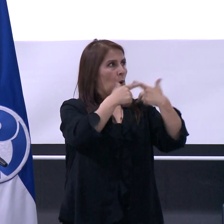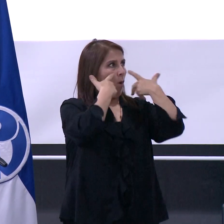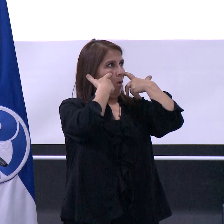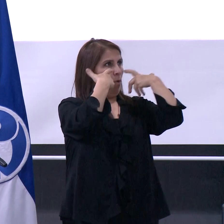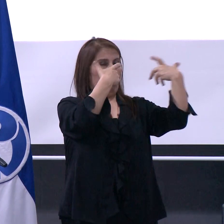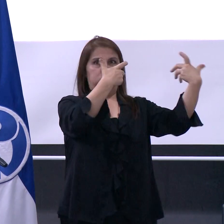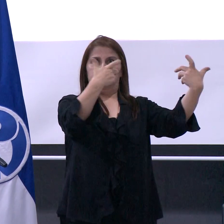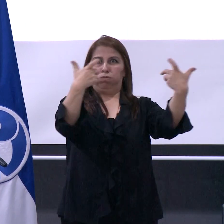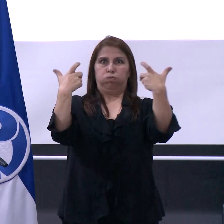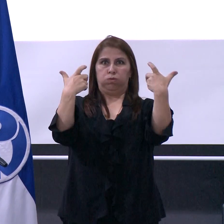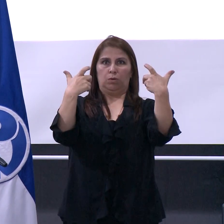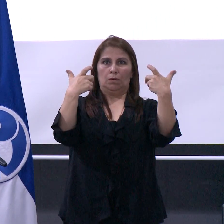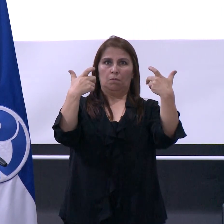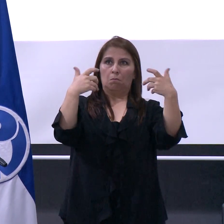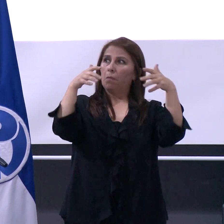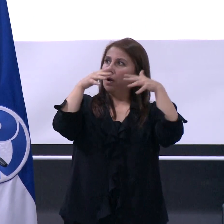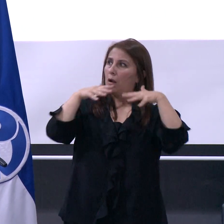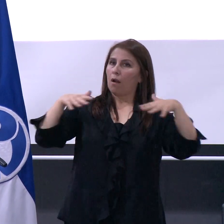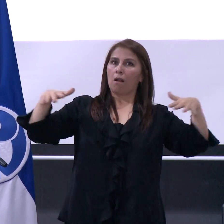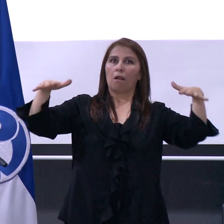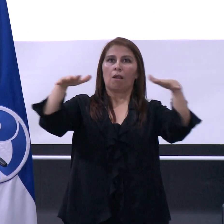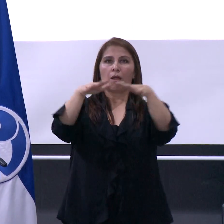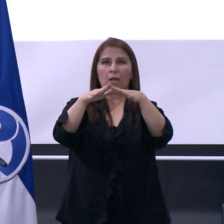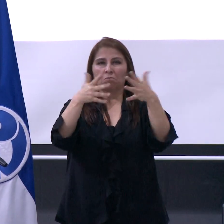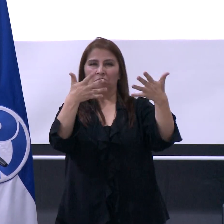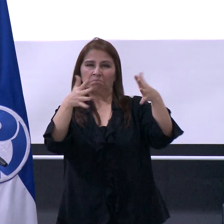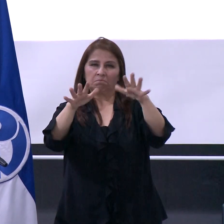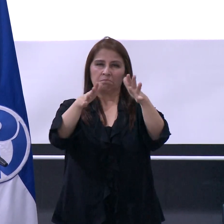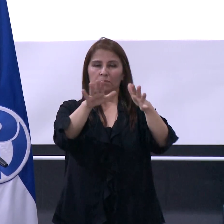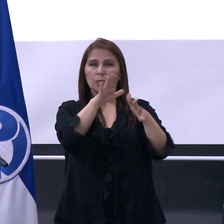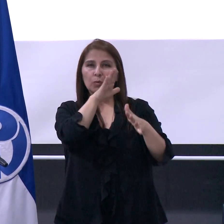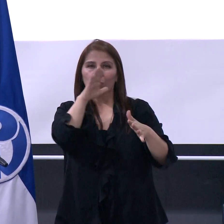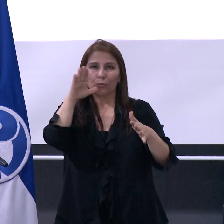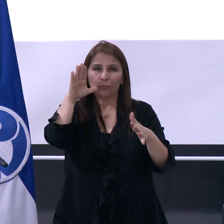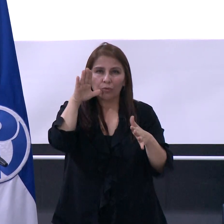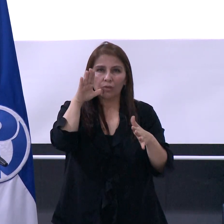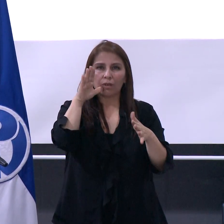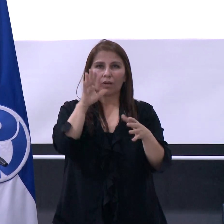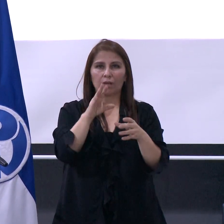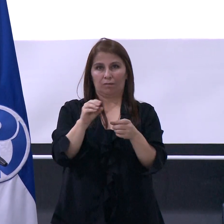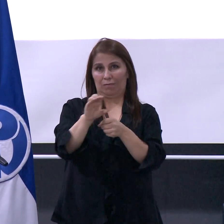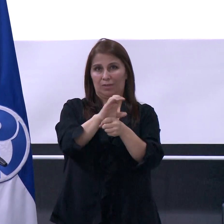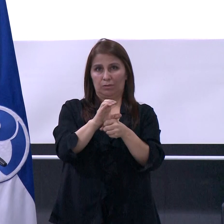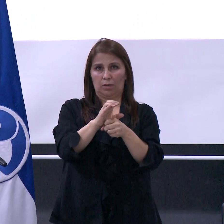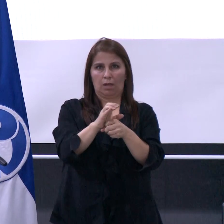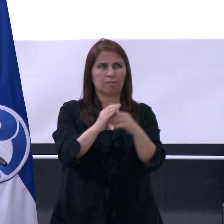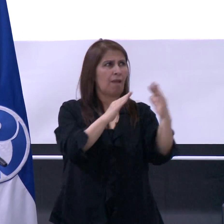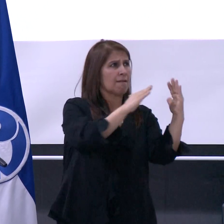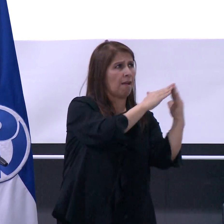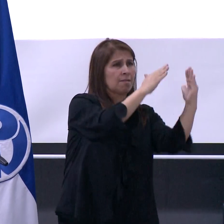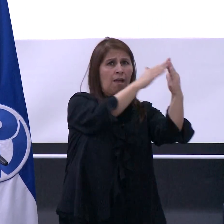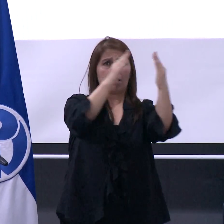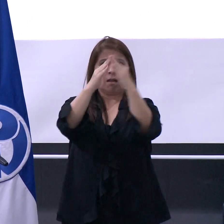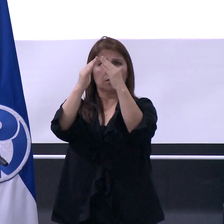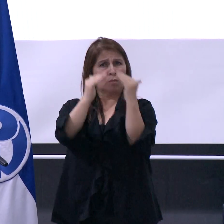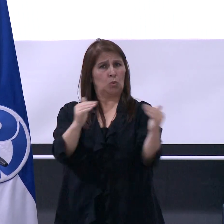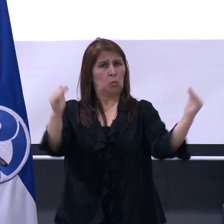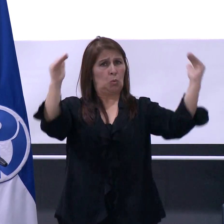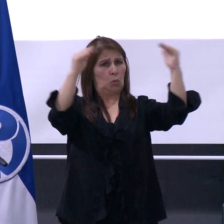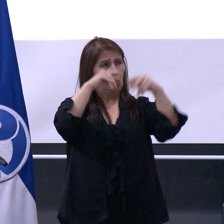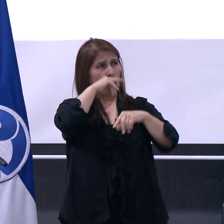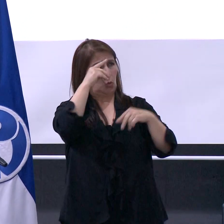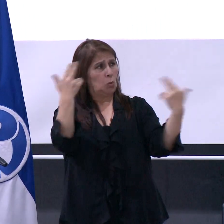para un sector semi rural de la ciudad en medio de grandes casaquinta es donde vivía la clase más adinerada